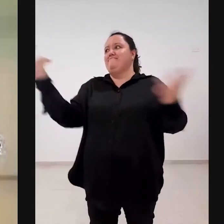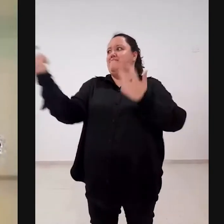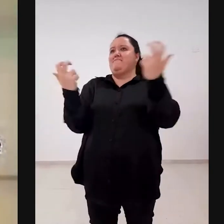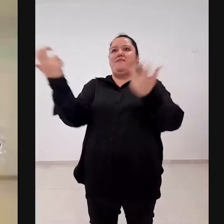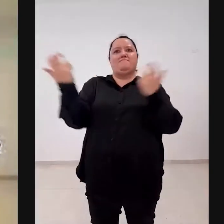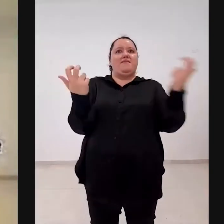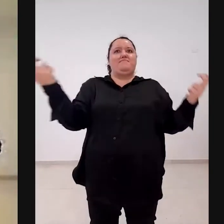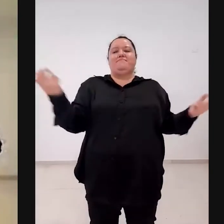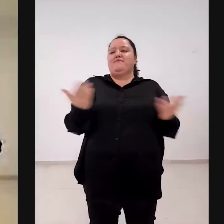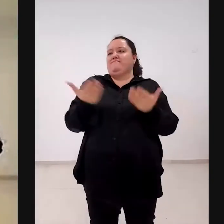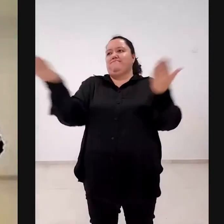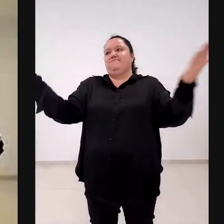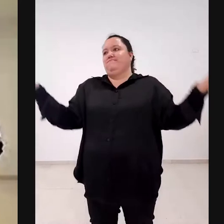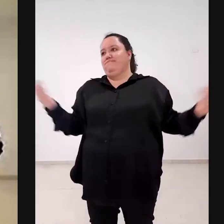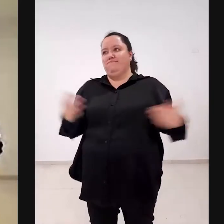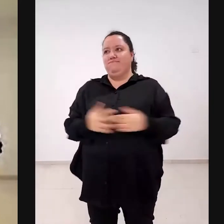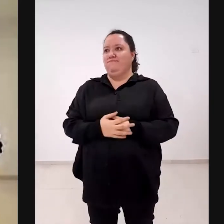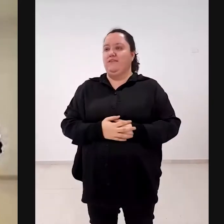quiero